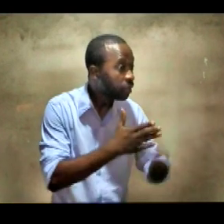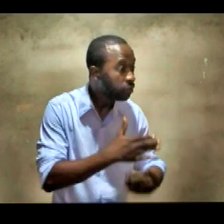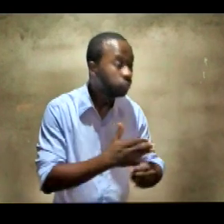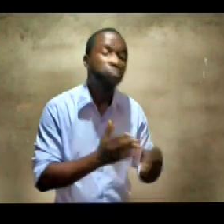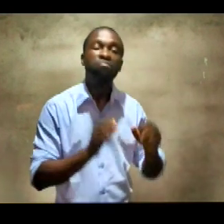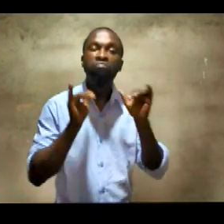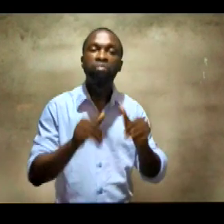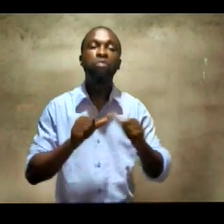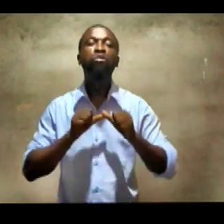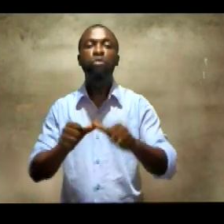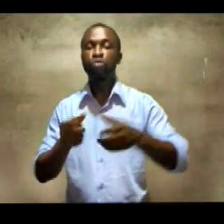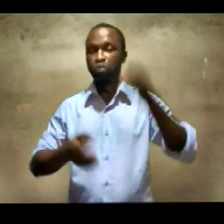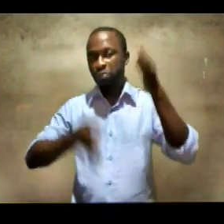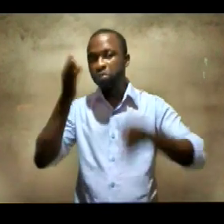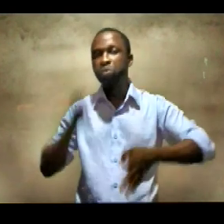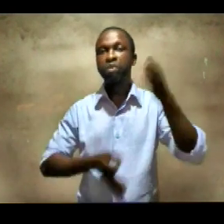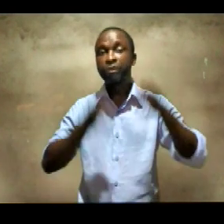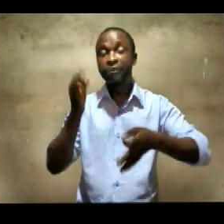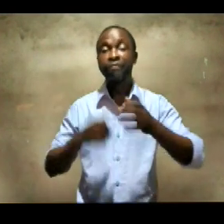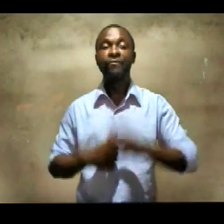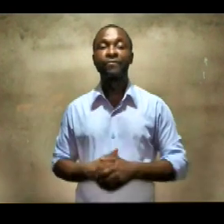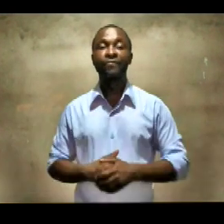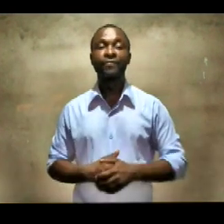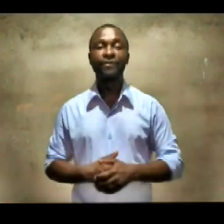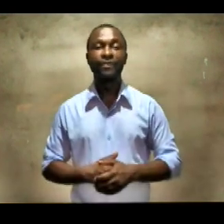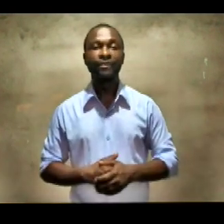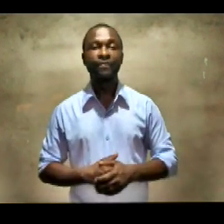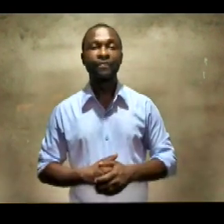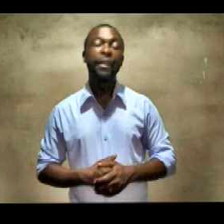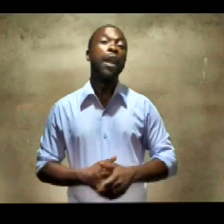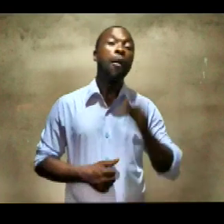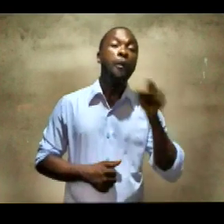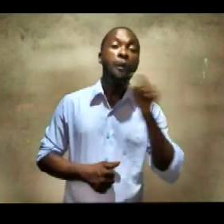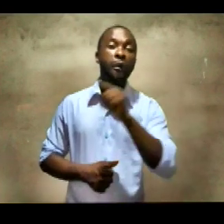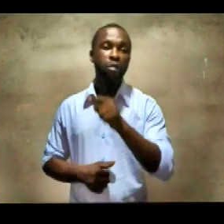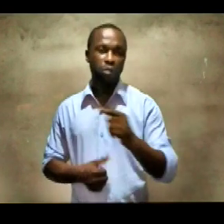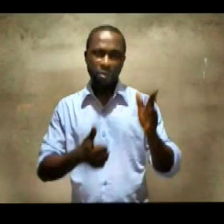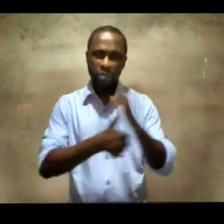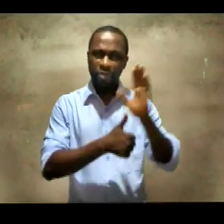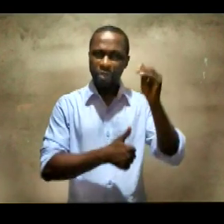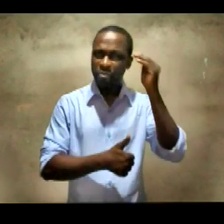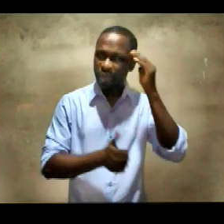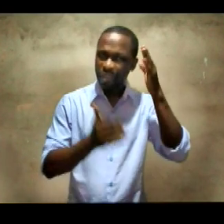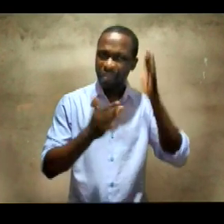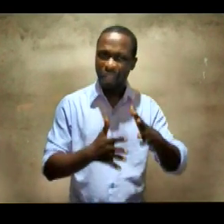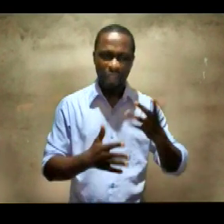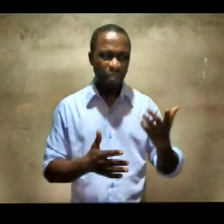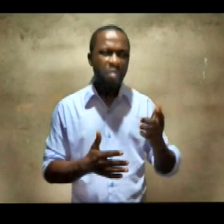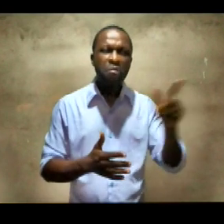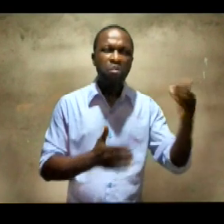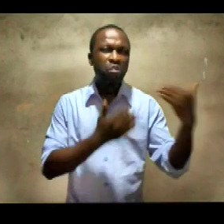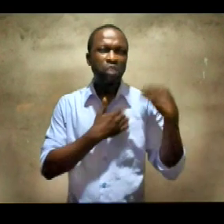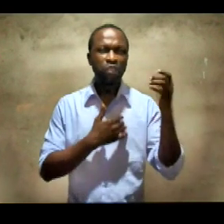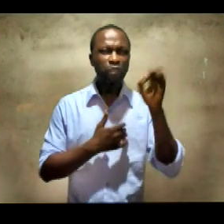mercredi matin deux proches et anciens premiers ministres d'Abdelaziz Bouteflika, Ahmed Ouyaya, 4 fois chef du gouvernement entre 1995